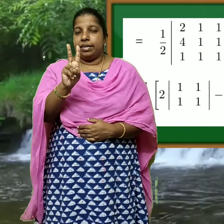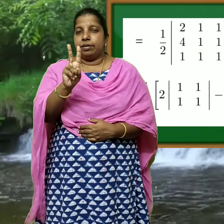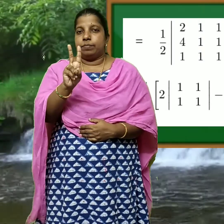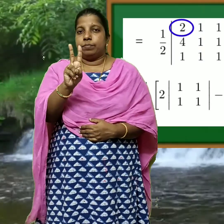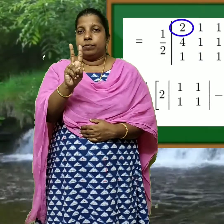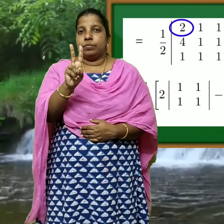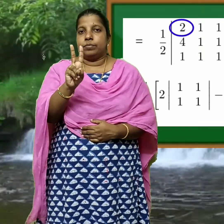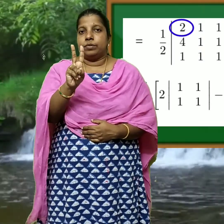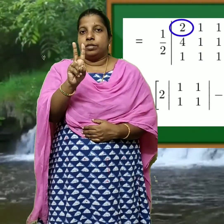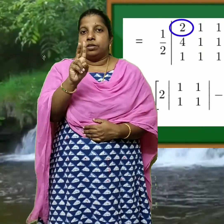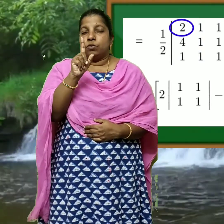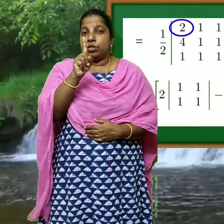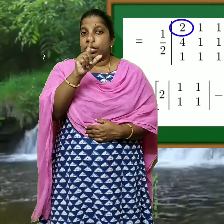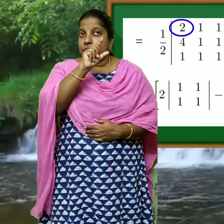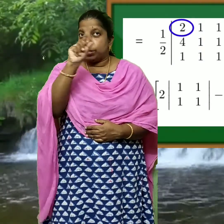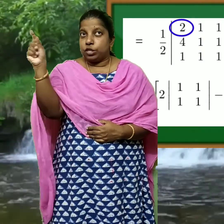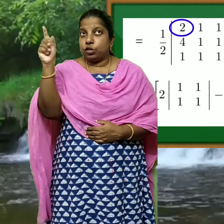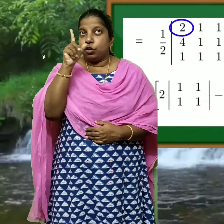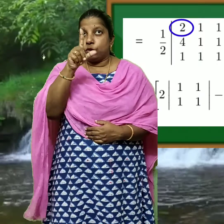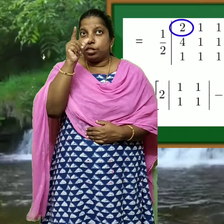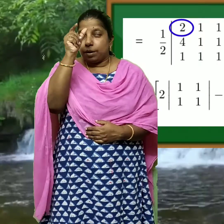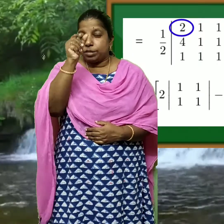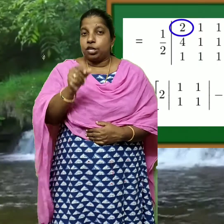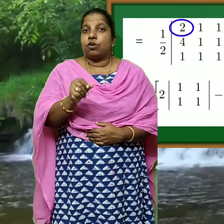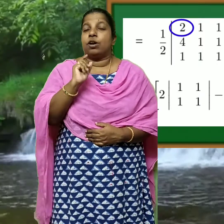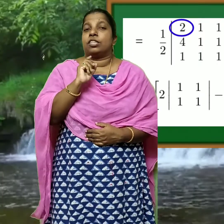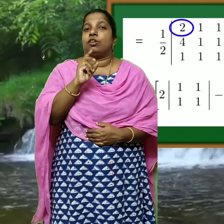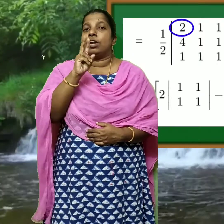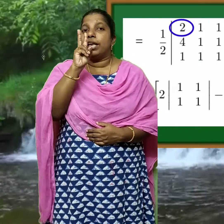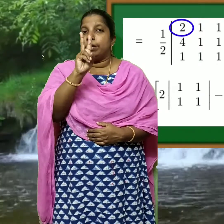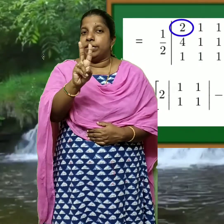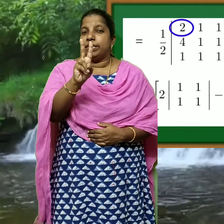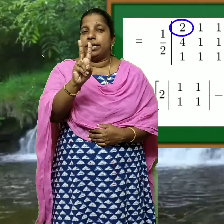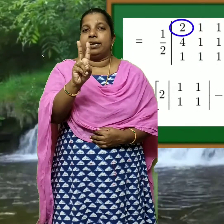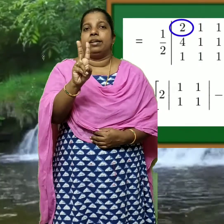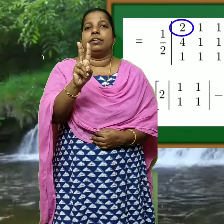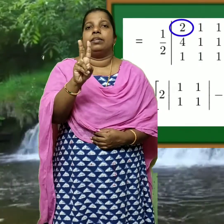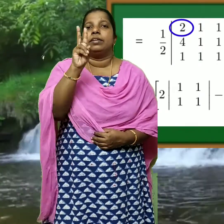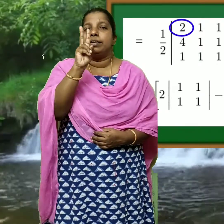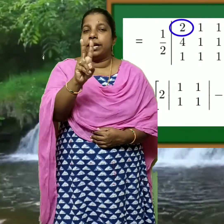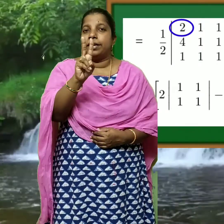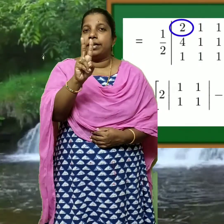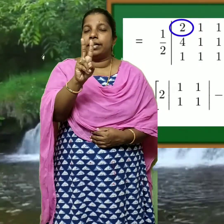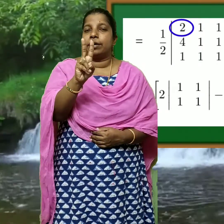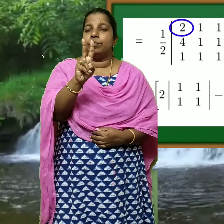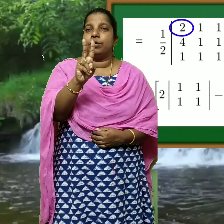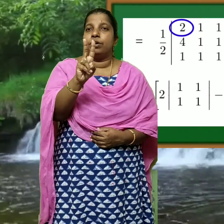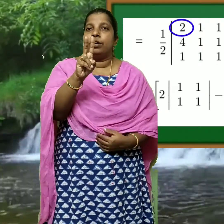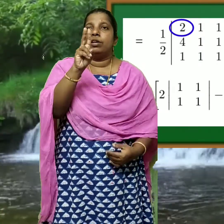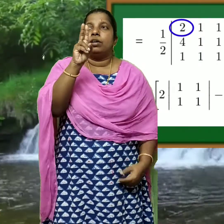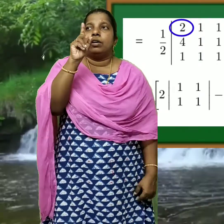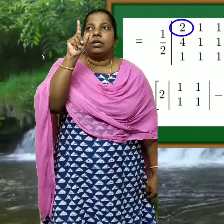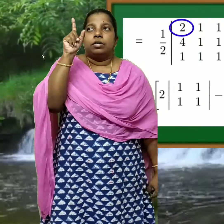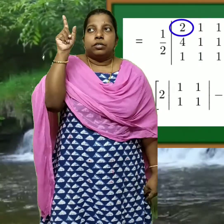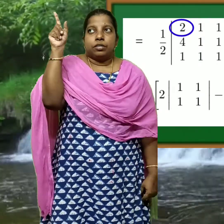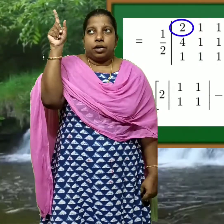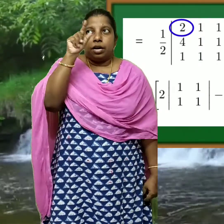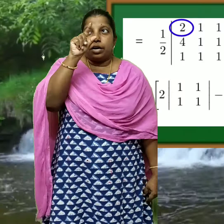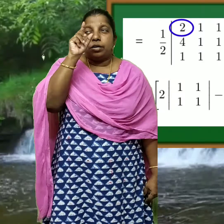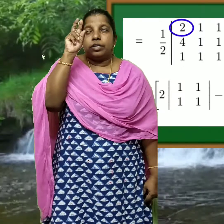2. ഒന്നാമത്തെ റോ ഒന്നാമത്തെ കോളത്തിലുള്ള എലിമെൻറ്റ് 2. 2